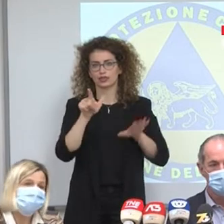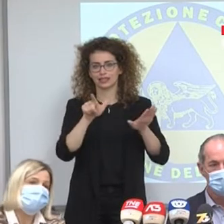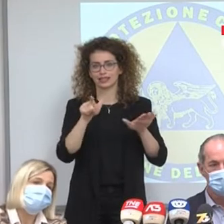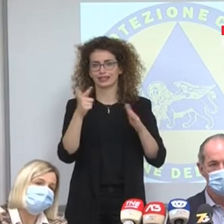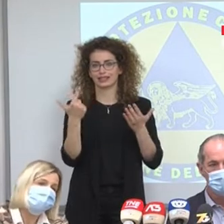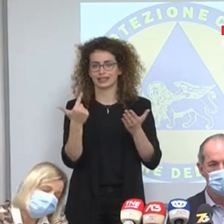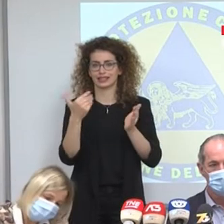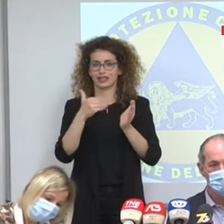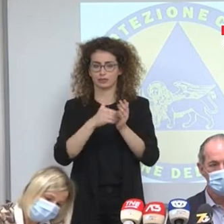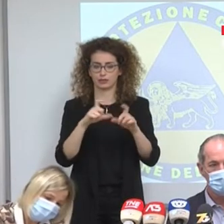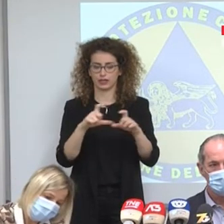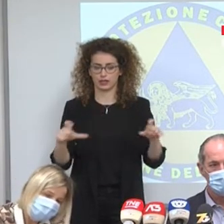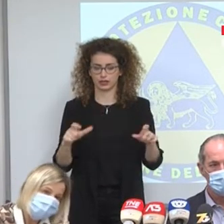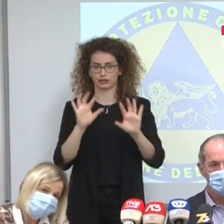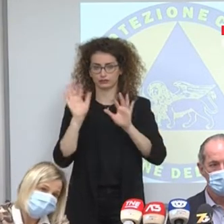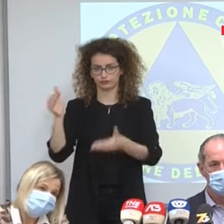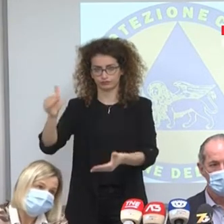167.000 dosi.